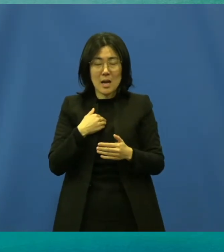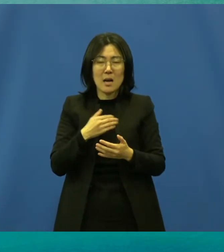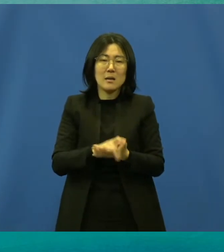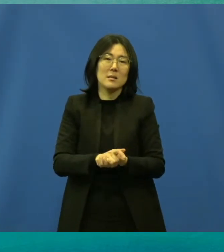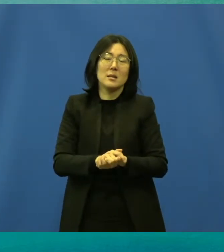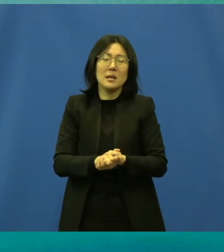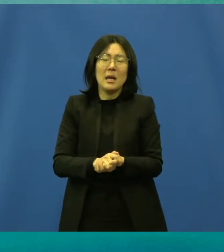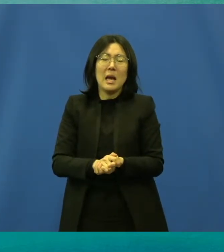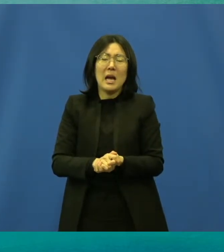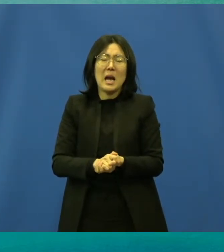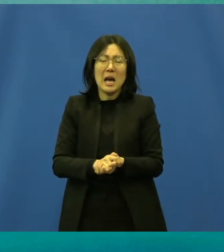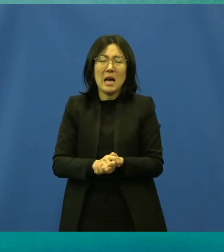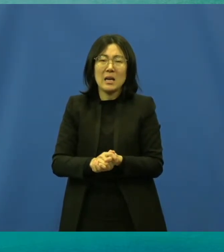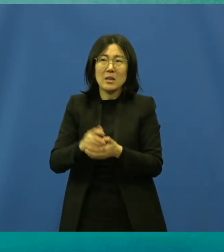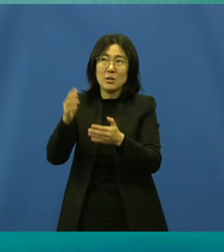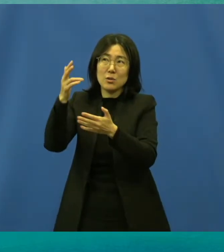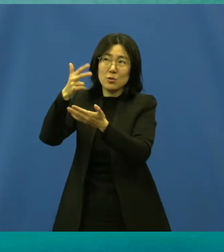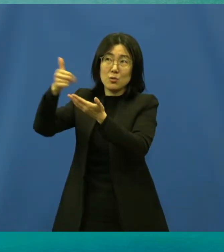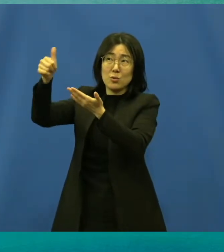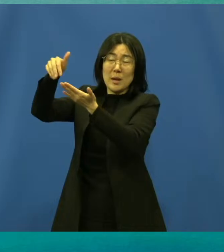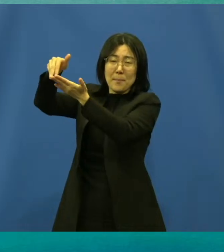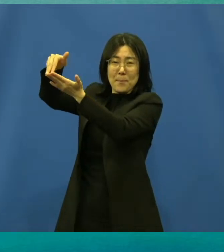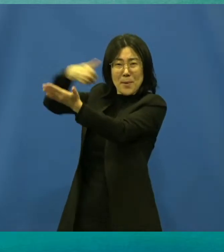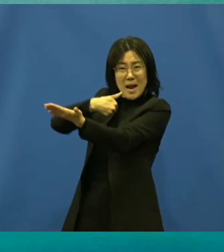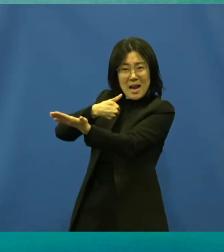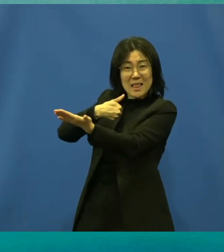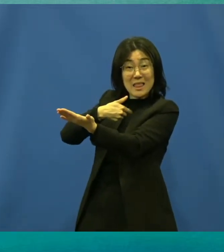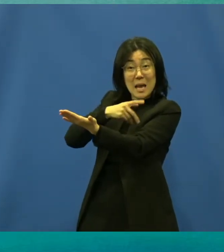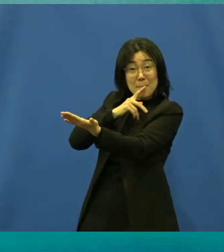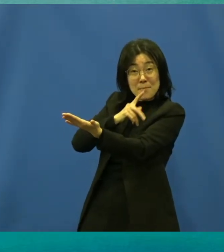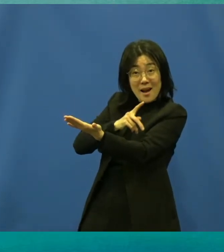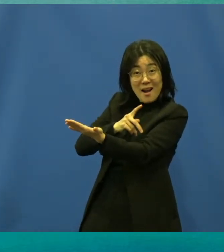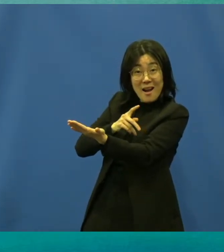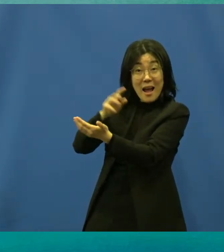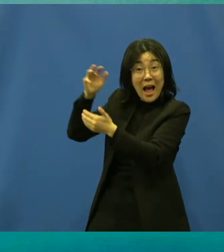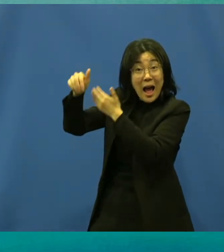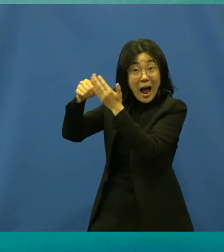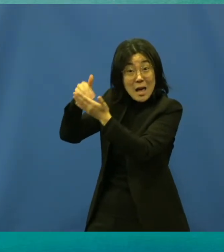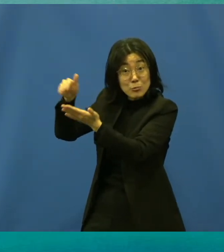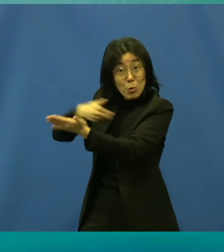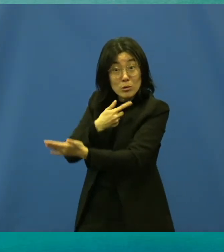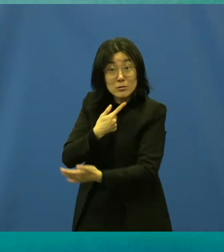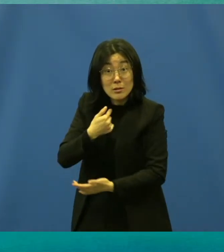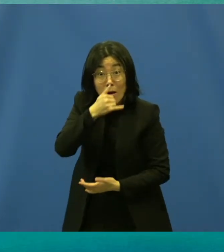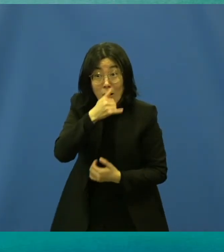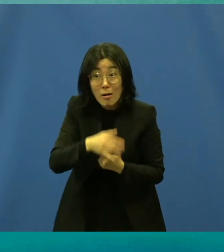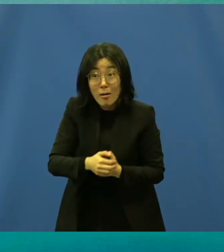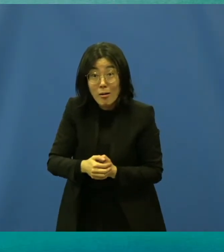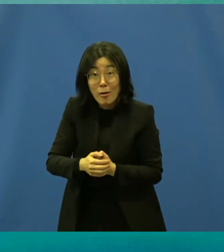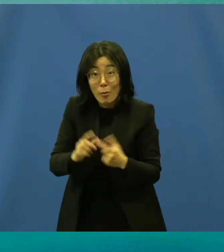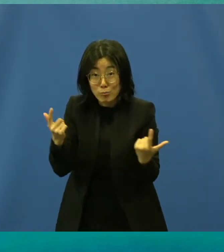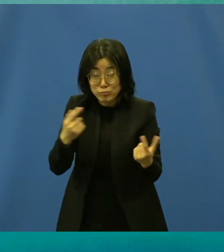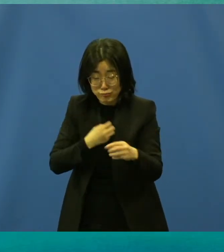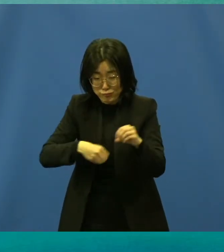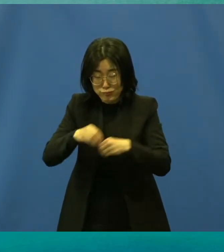목전에서 쫓겨났다고 합니다. 하나님이 그를 쫓아낸 게 아니에요. 그가 먼저 하나님의 임재를